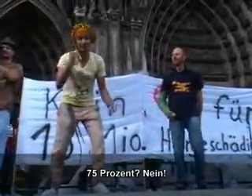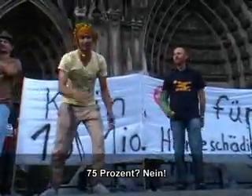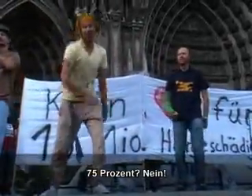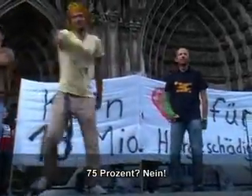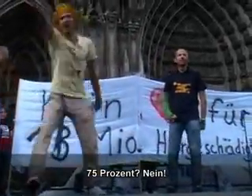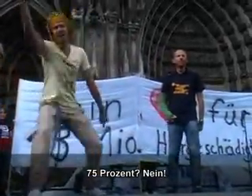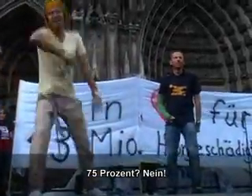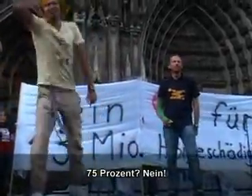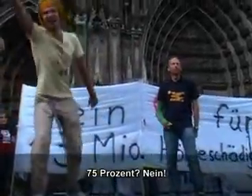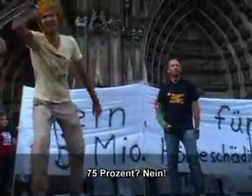Reichen 75%?